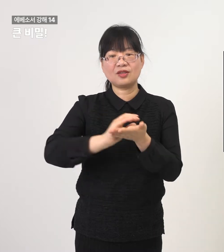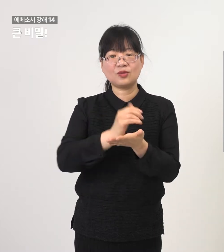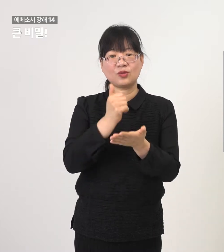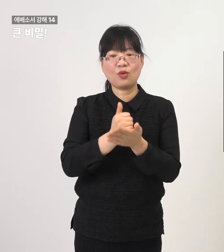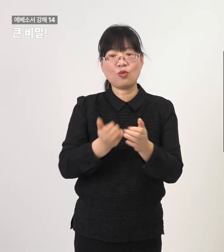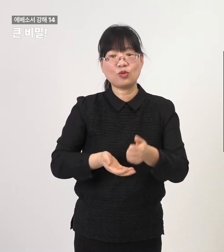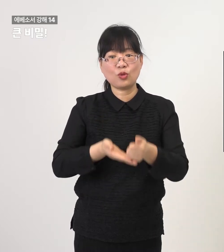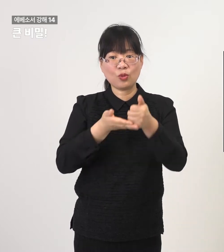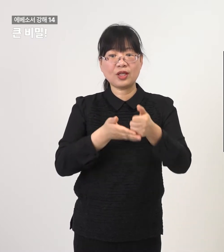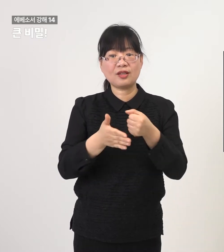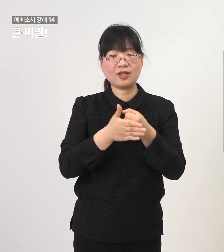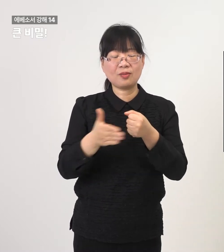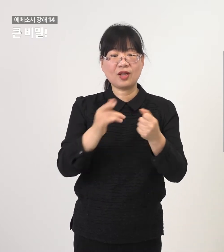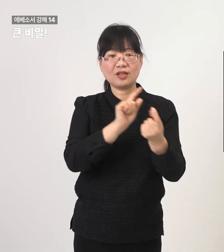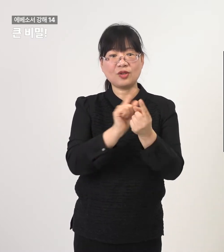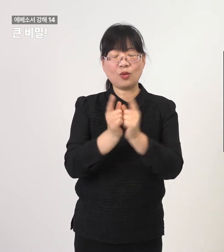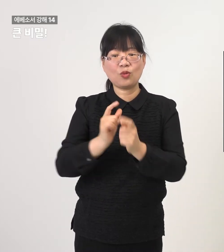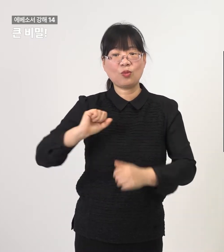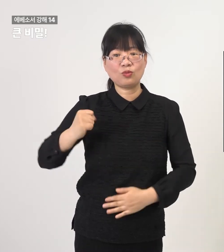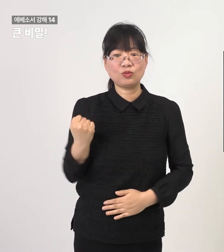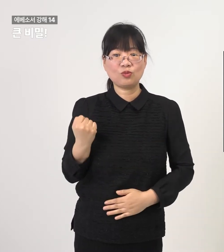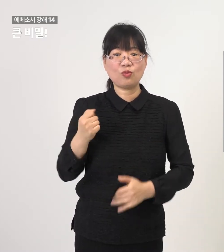그리스도를 경외함으로 피차 복종하라.